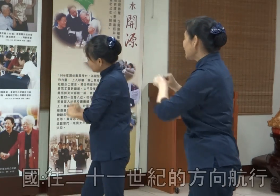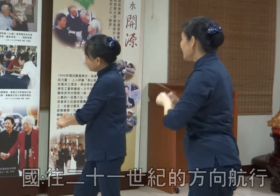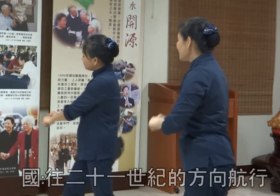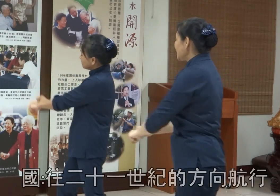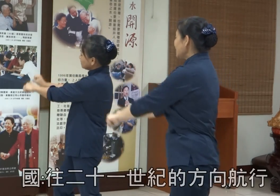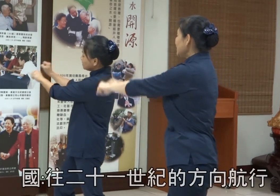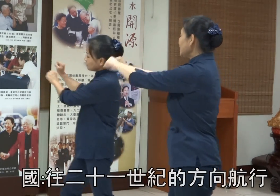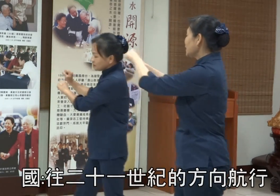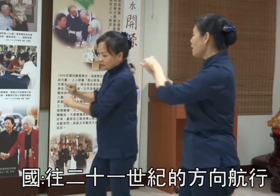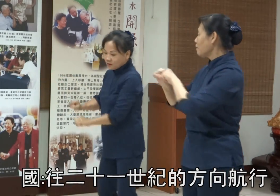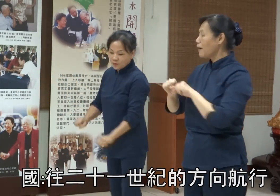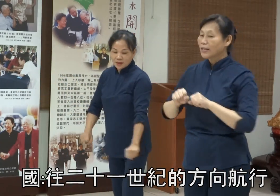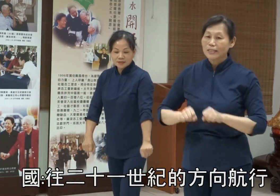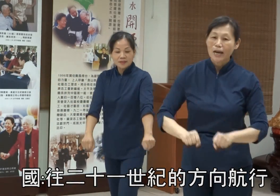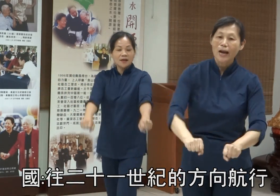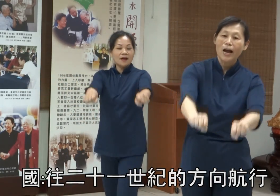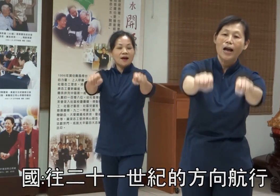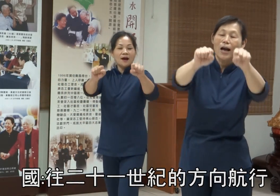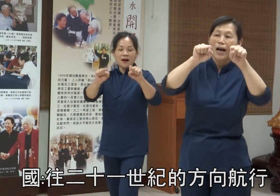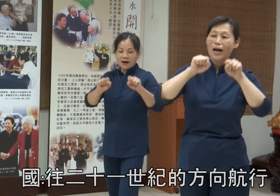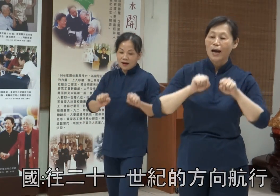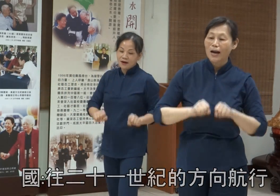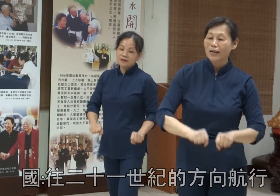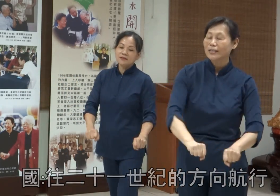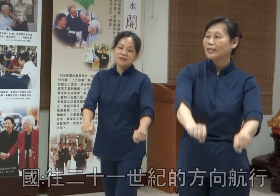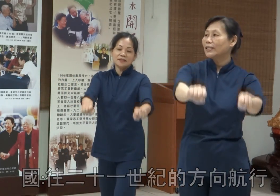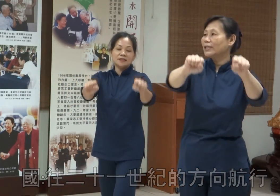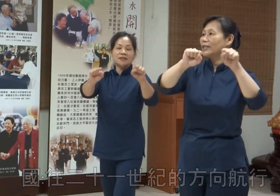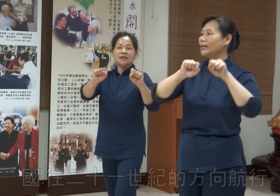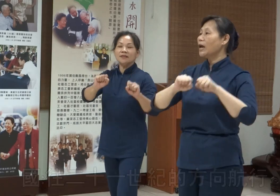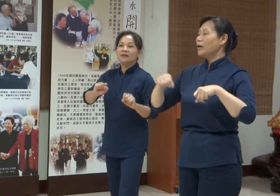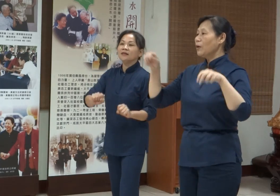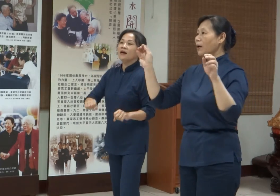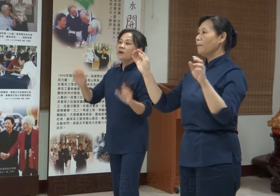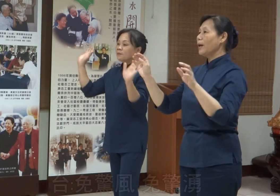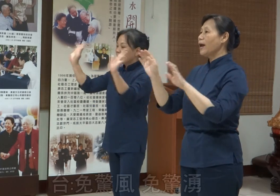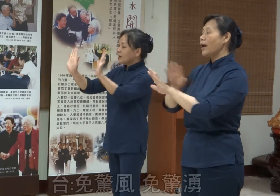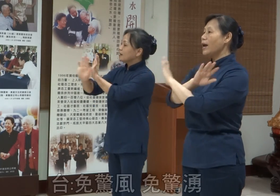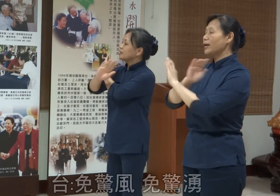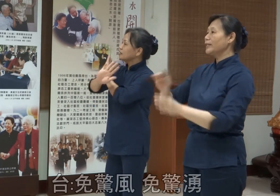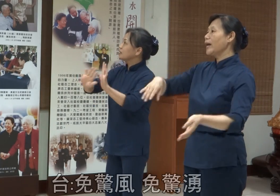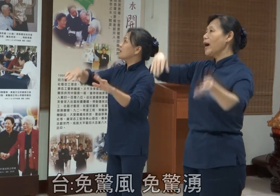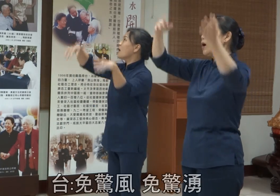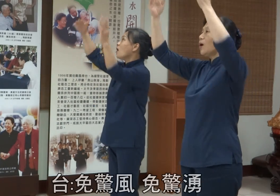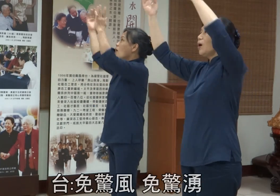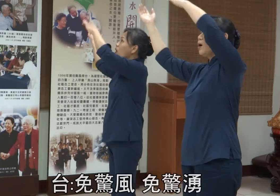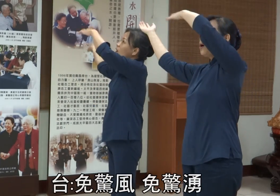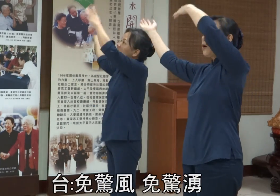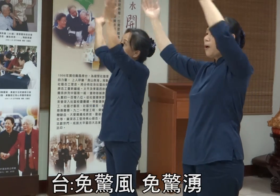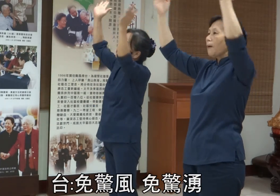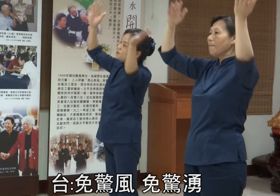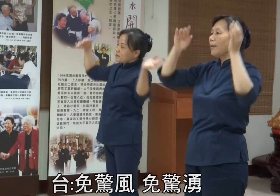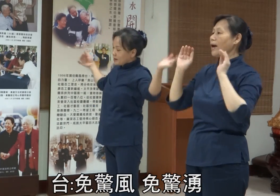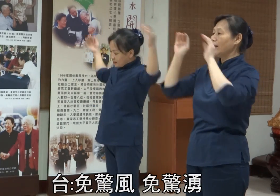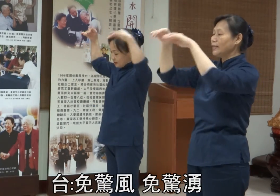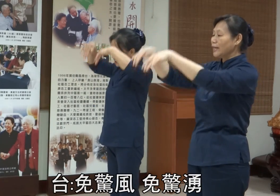是一世纪的方向航行，哦，变呀梦，变